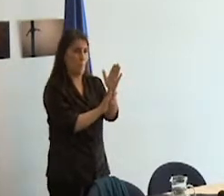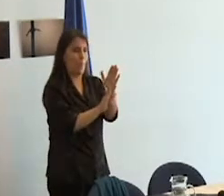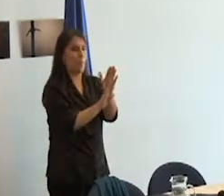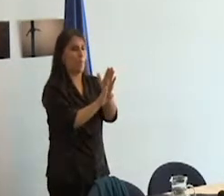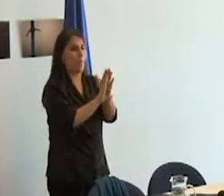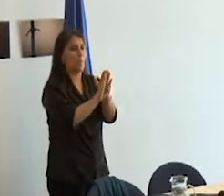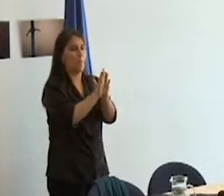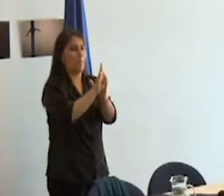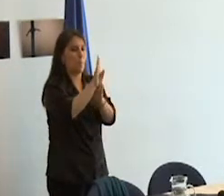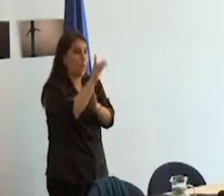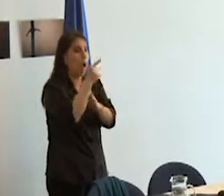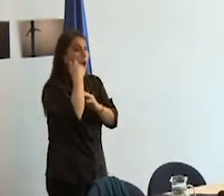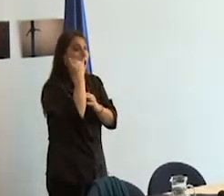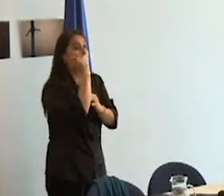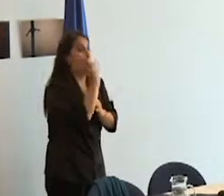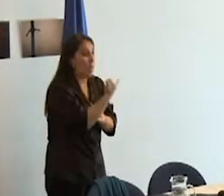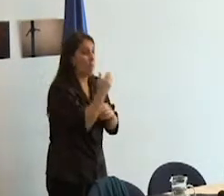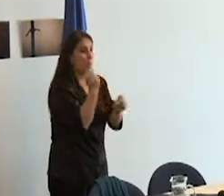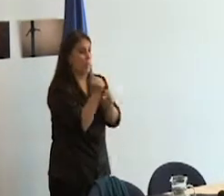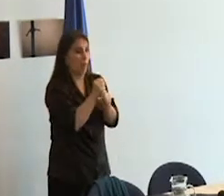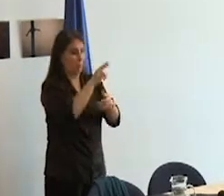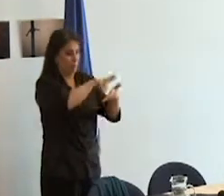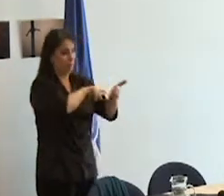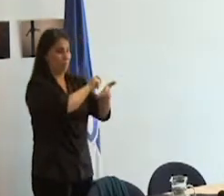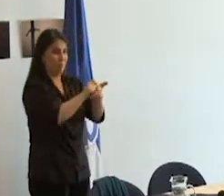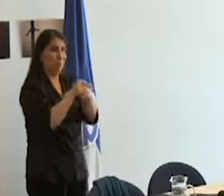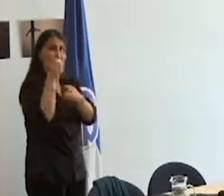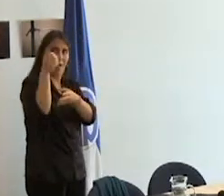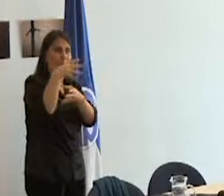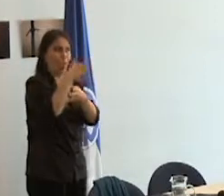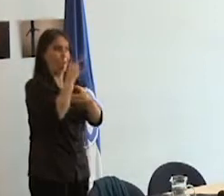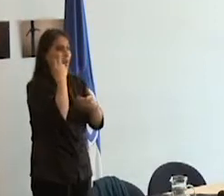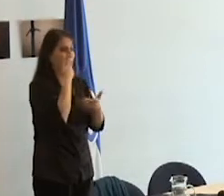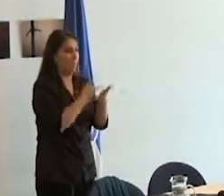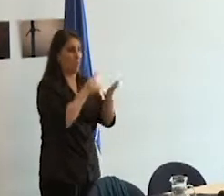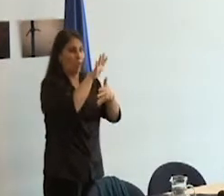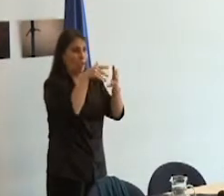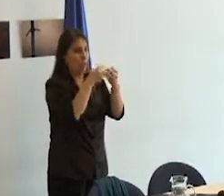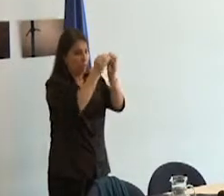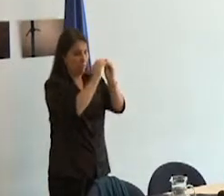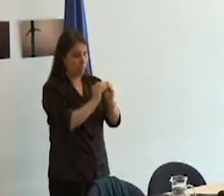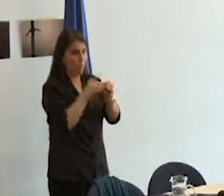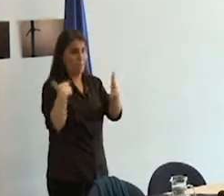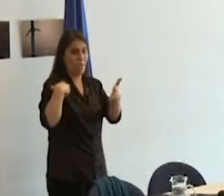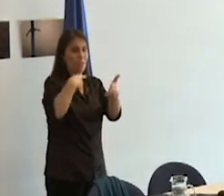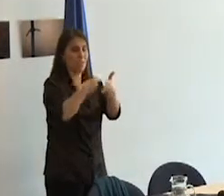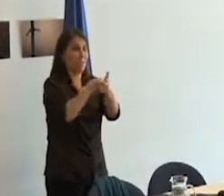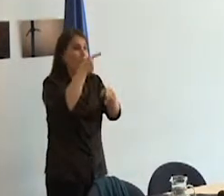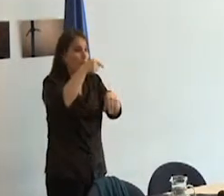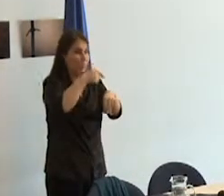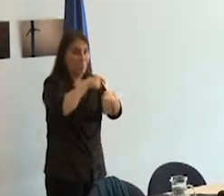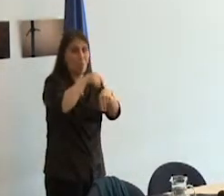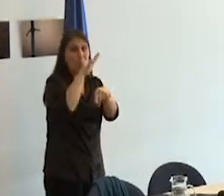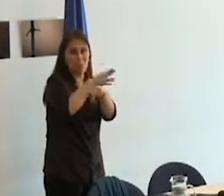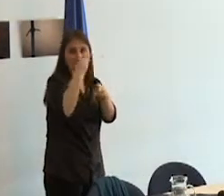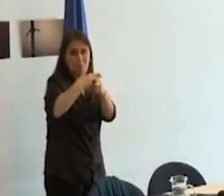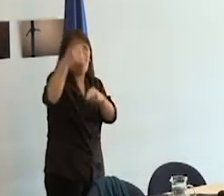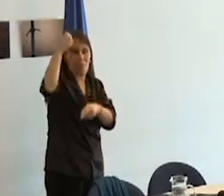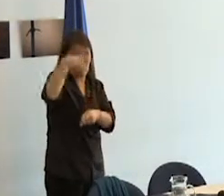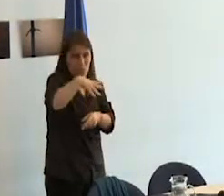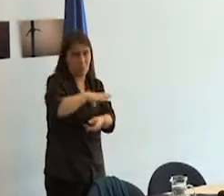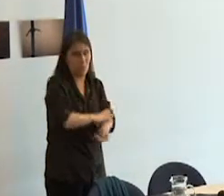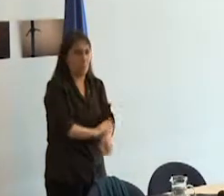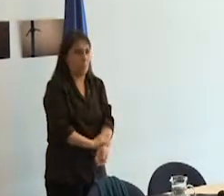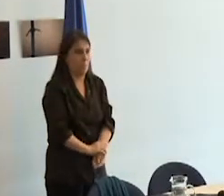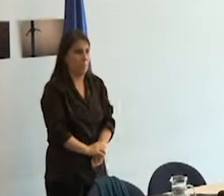la Ilustración y del programa de modernización formulado en el marco del siglo de las luces. Este programa